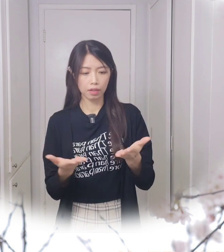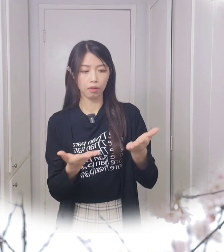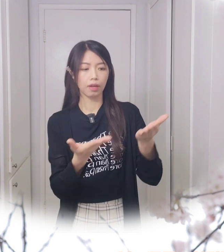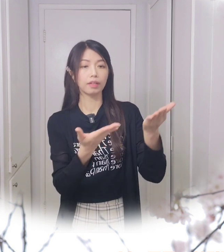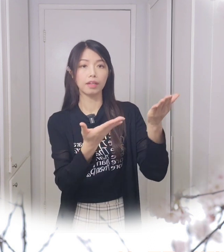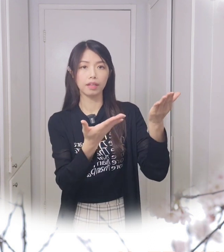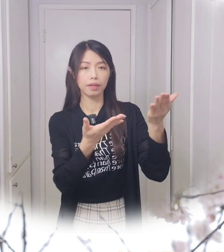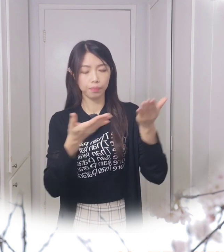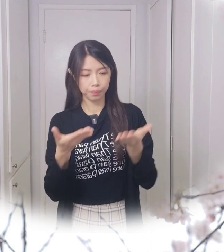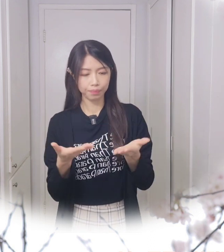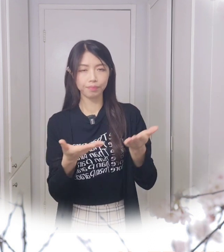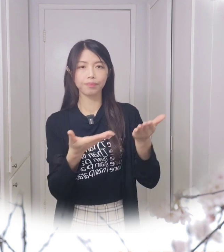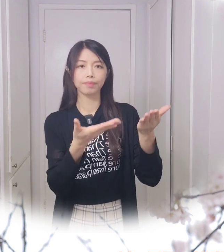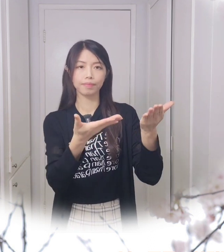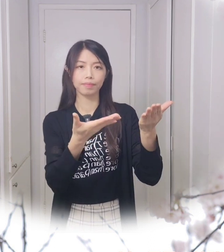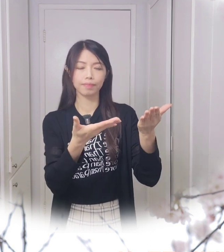이렇게 드리니